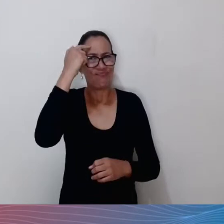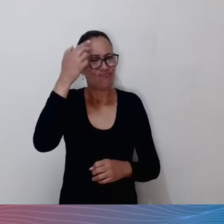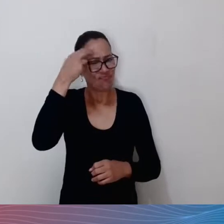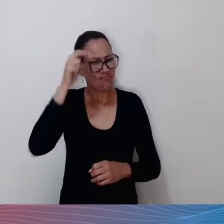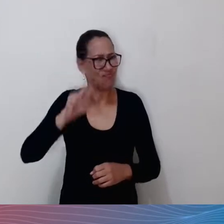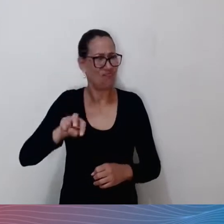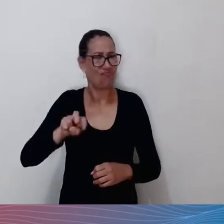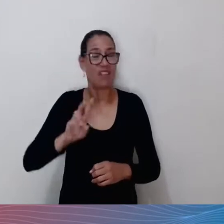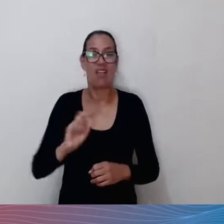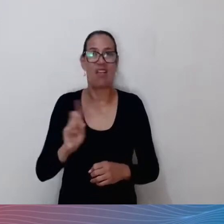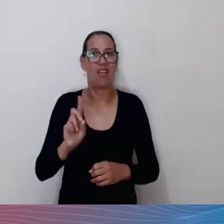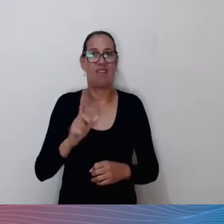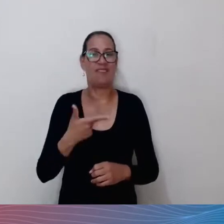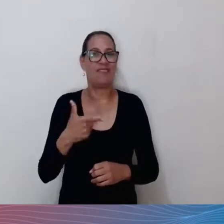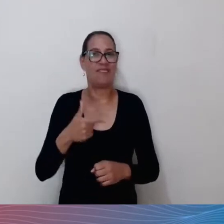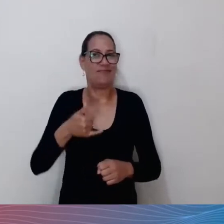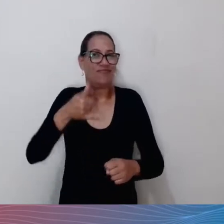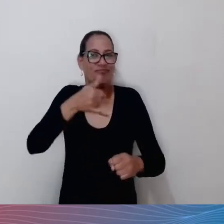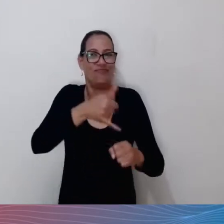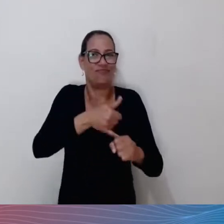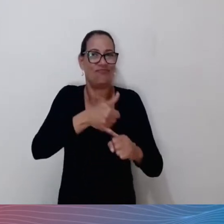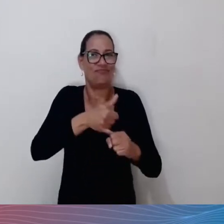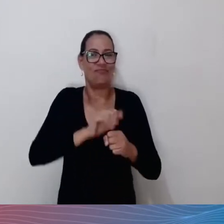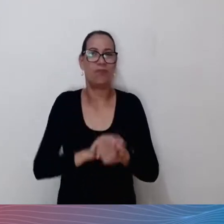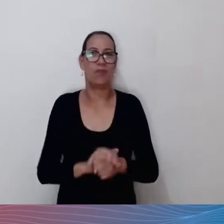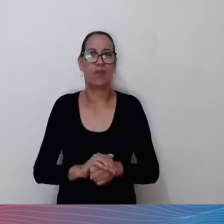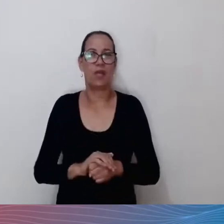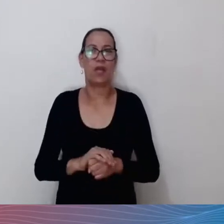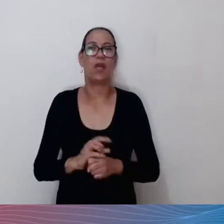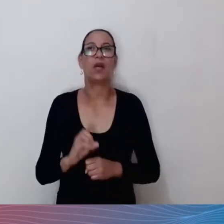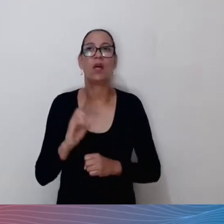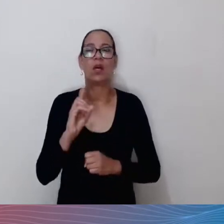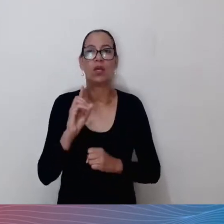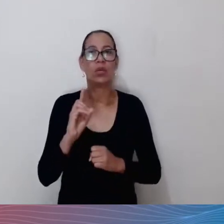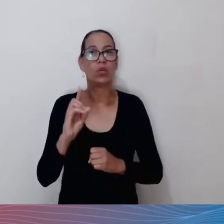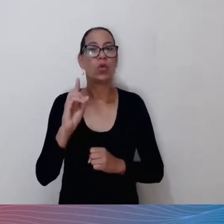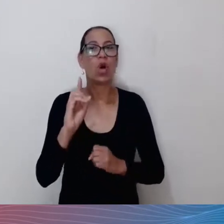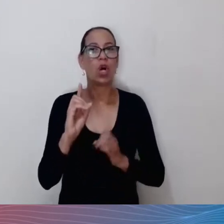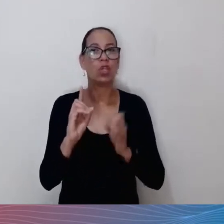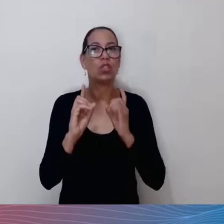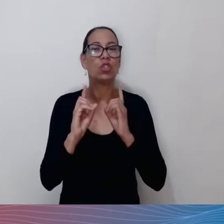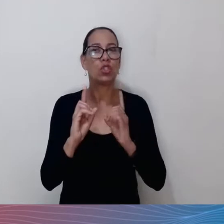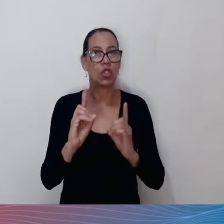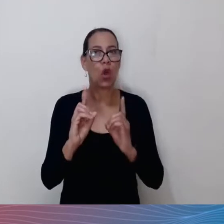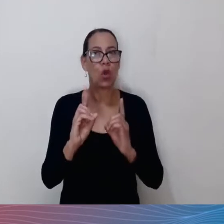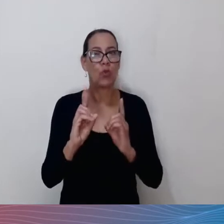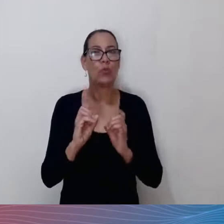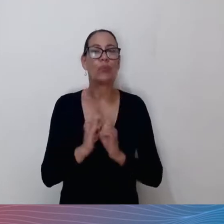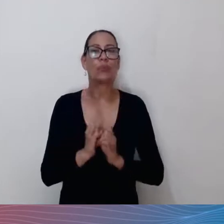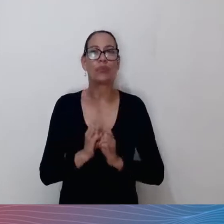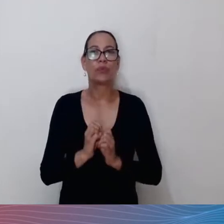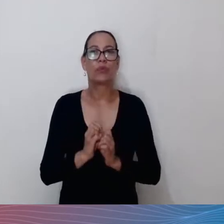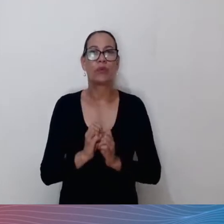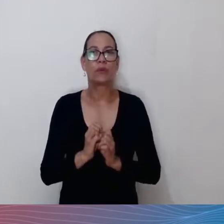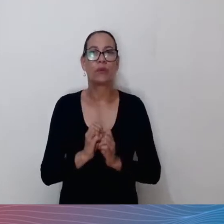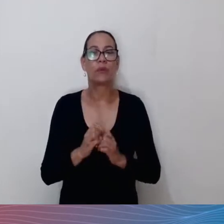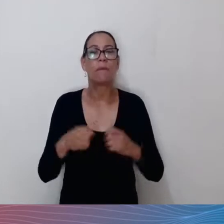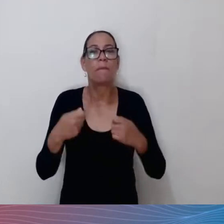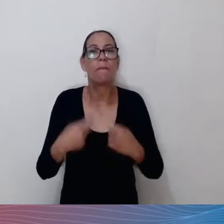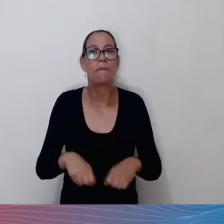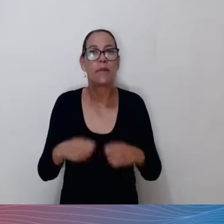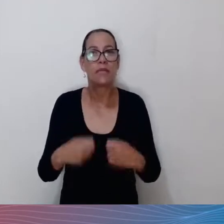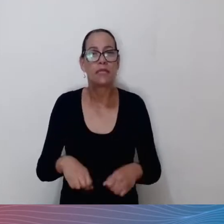à obra. Então nós temos que cuidar das 2 coisas. Temos que cuidar da vida, do crescimento de